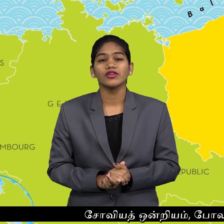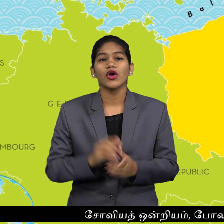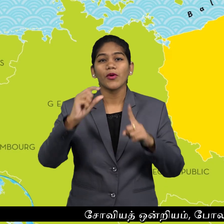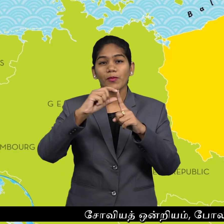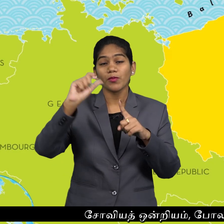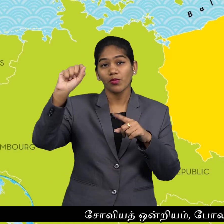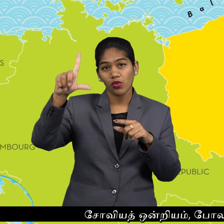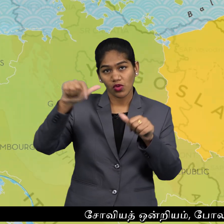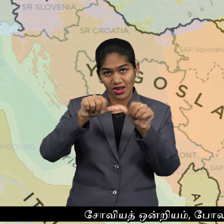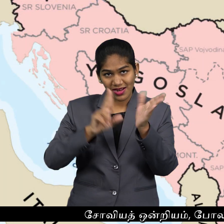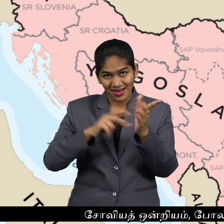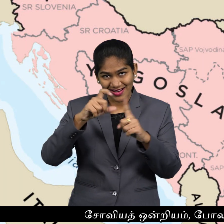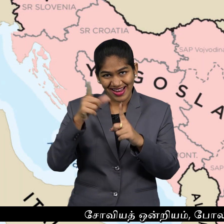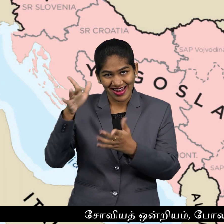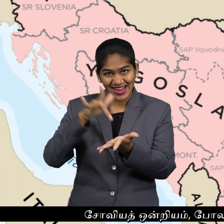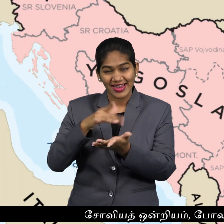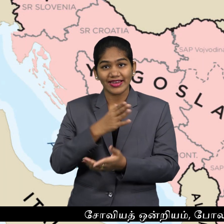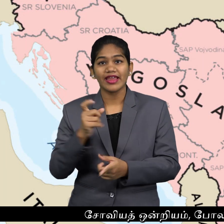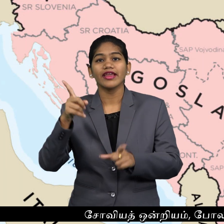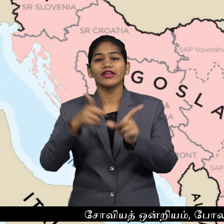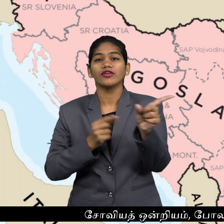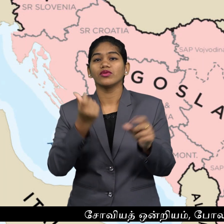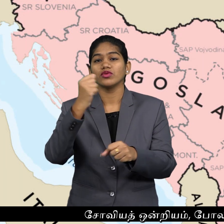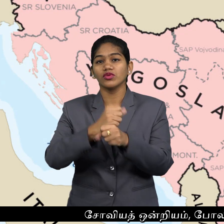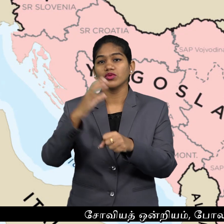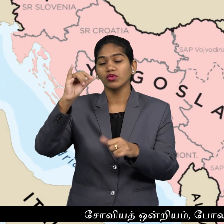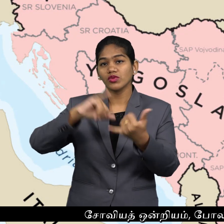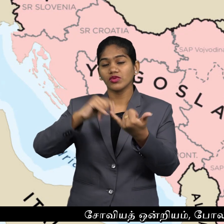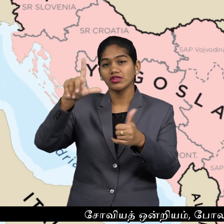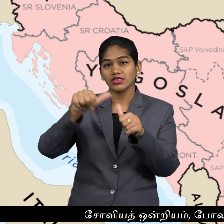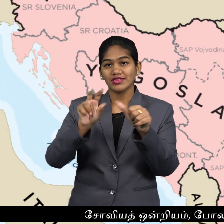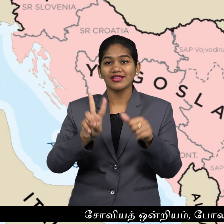சோவியத் ஒன்றியம், போலந்து மற்றும் யுகஸ்லாவியா.